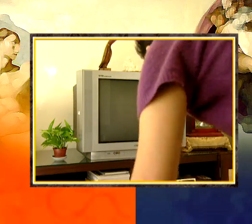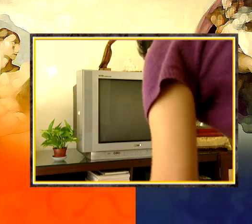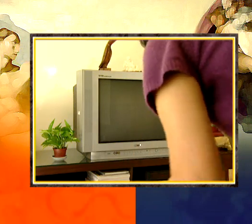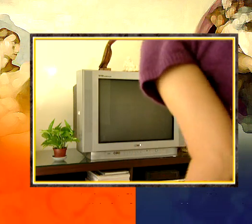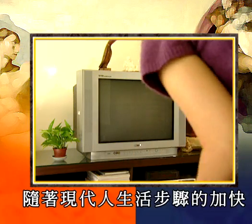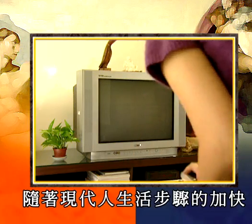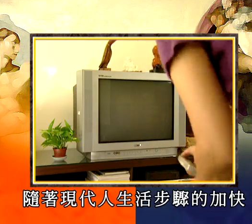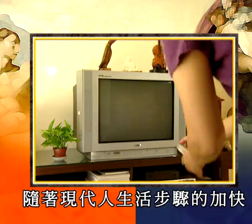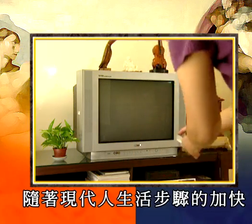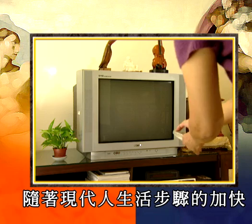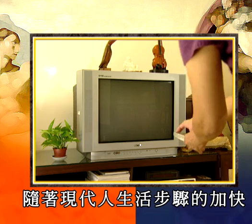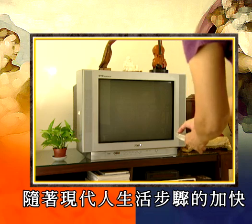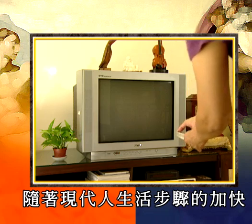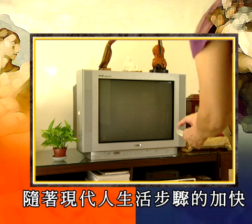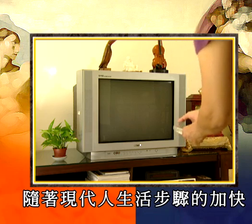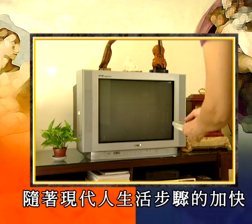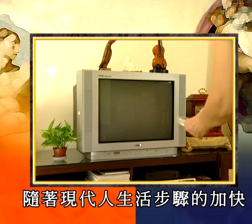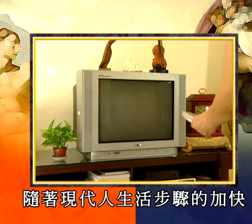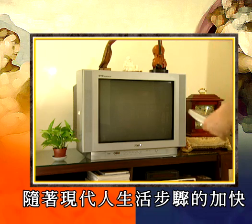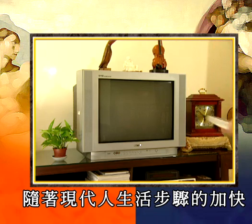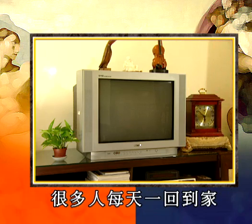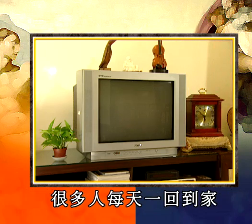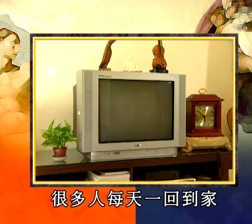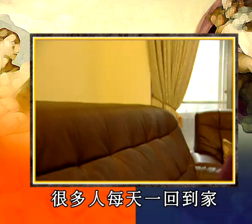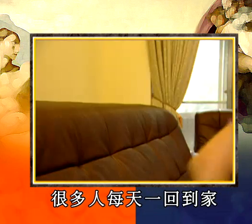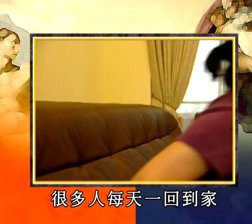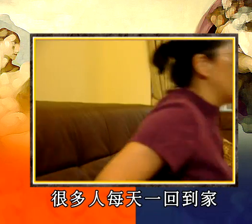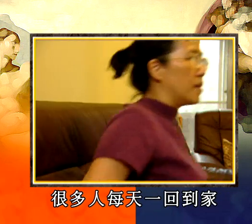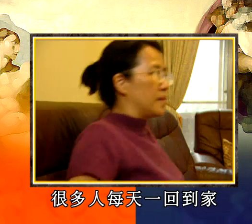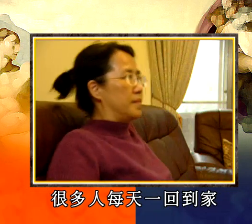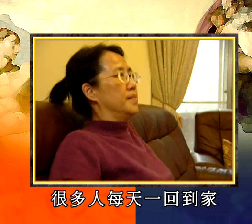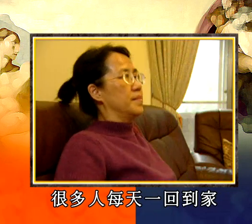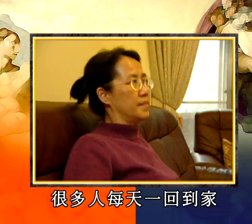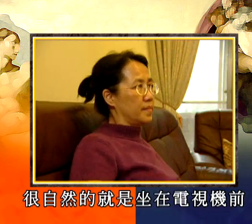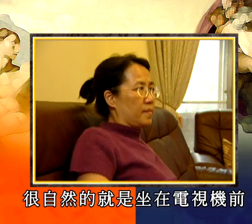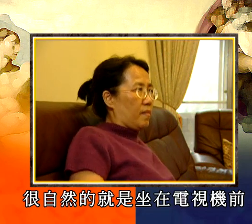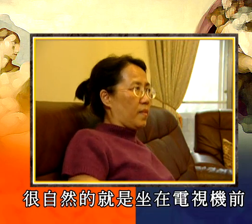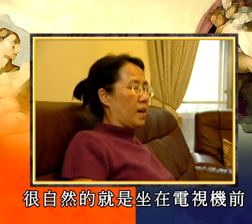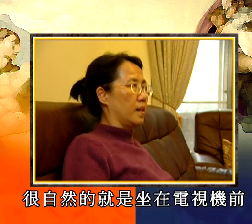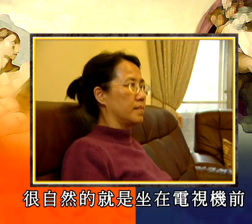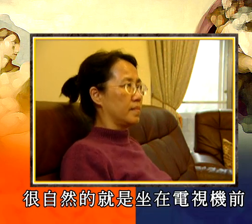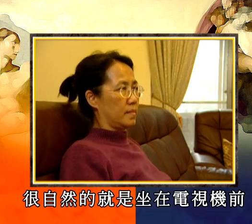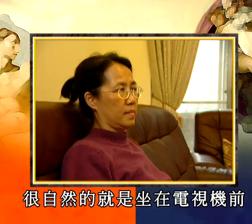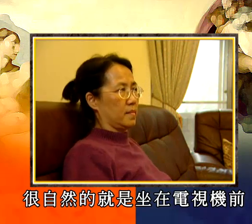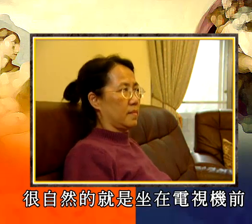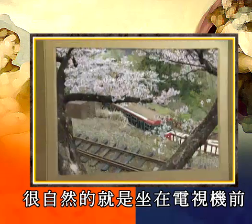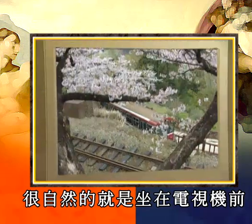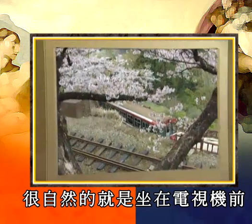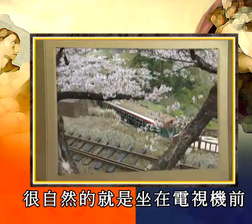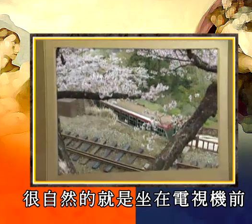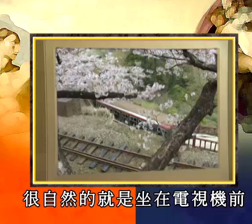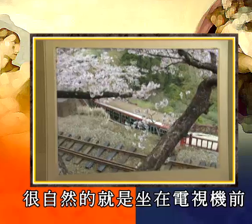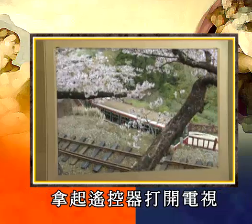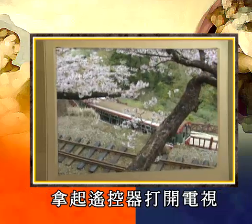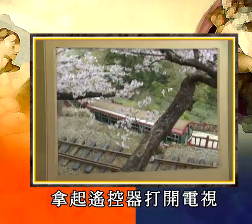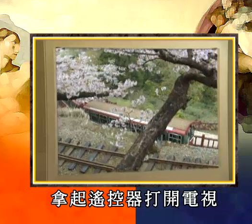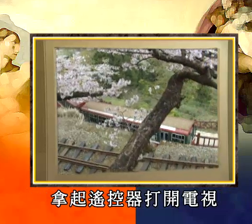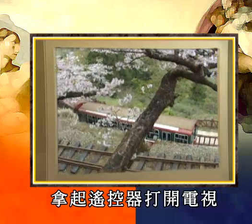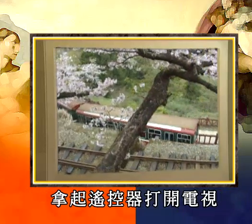随着现代人生活步骤的加快，很多人每天一回到家，很自然的就是坐在电视机前，拿起遥控器打开